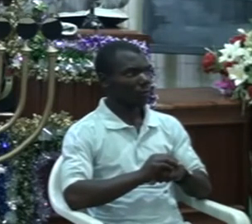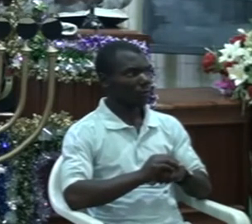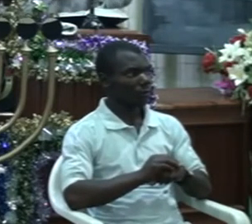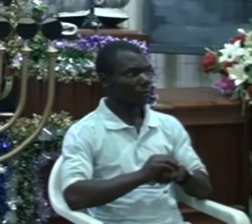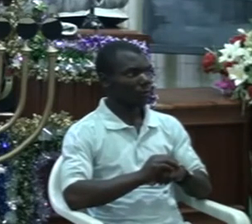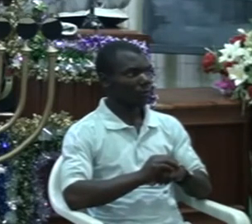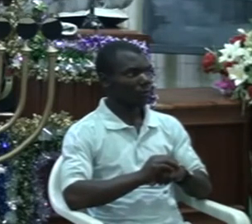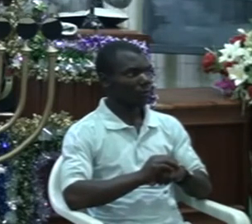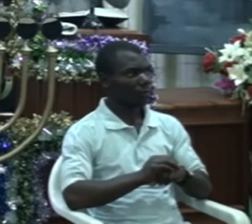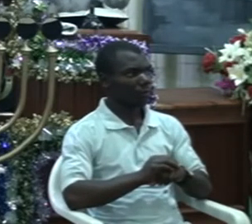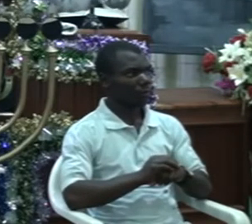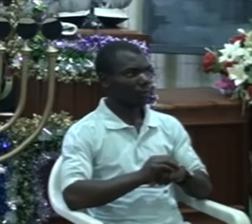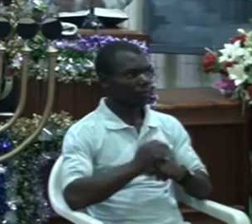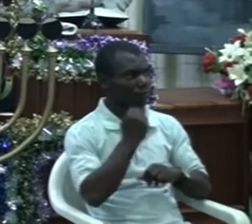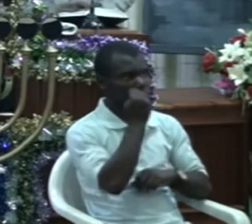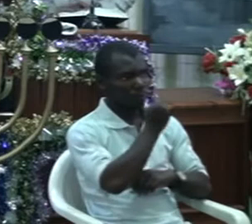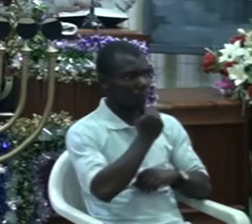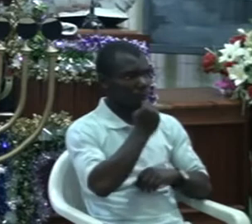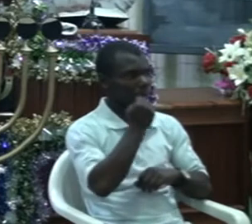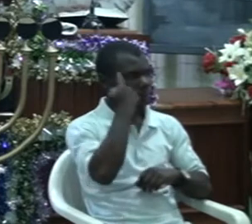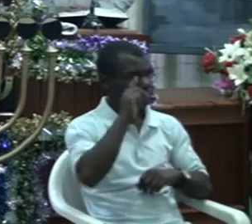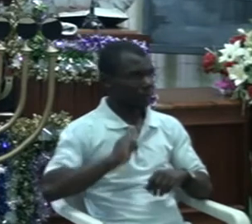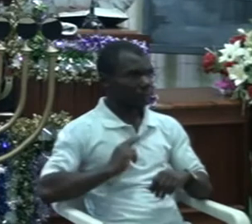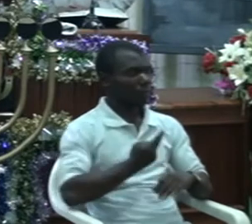la promesse fondamentale pour notre foi,